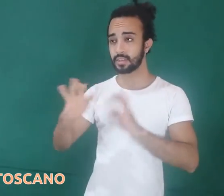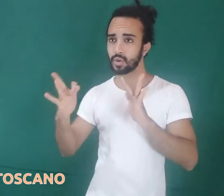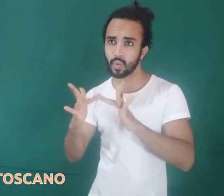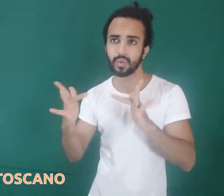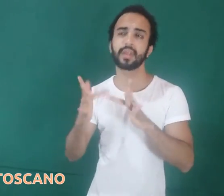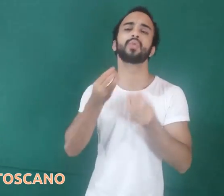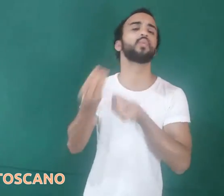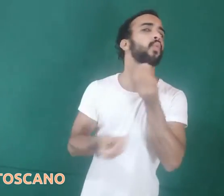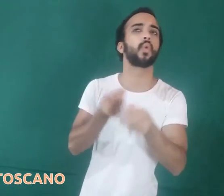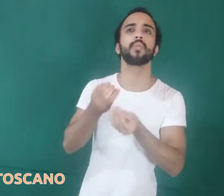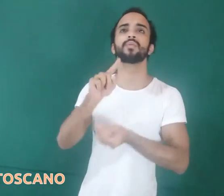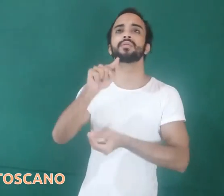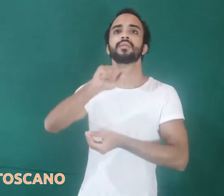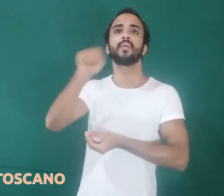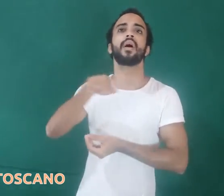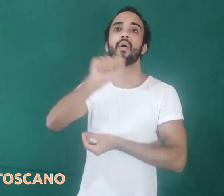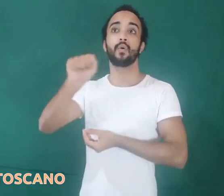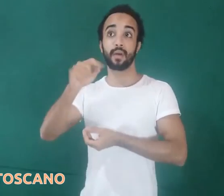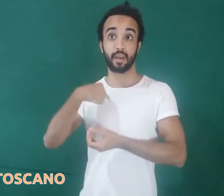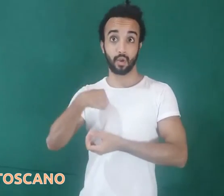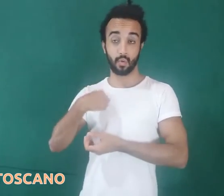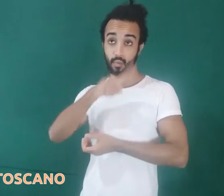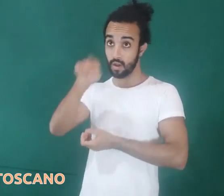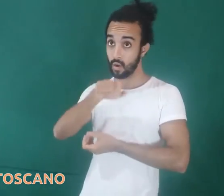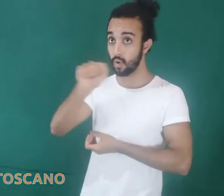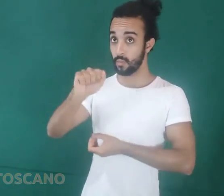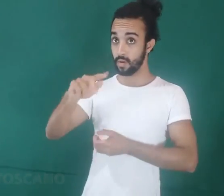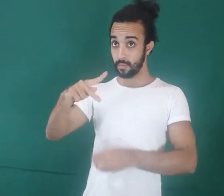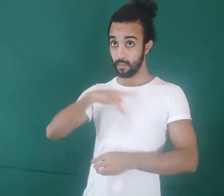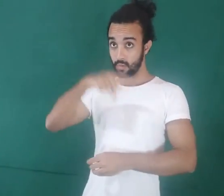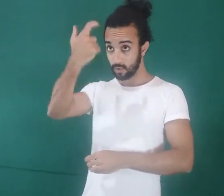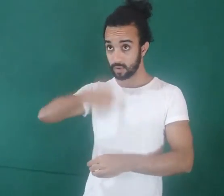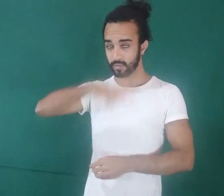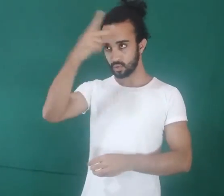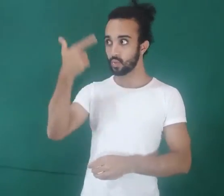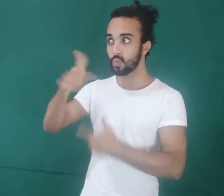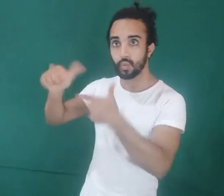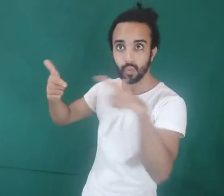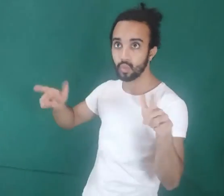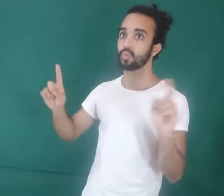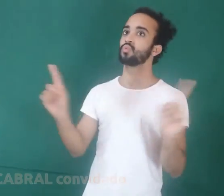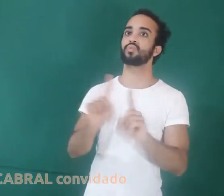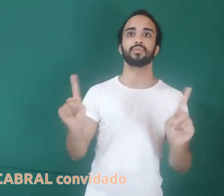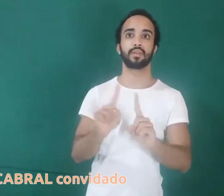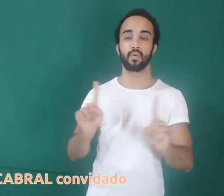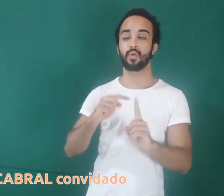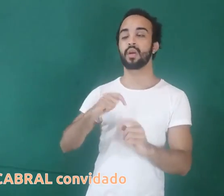com você, qual é o seu arroba. Olha, eu vou dar o meu arroba pessoal, não vou passar os outros onde eu administro